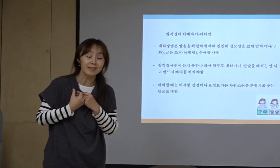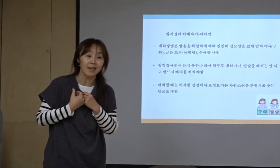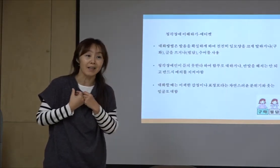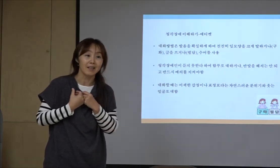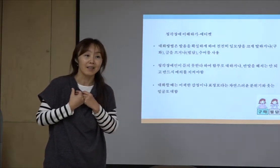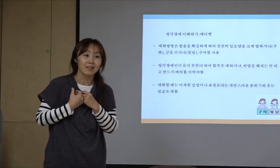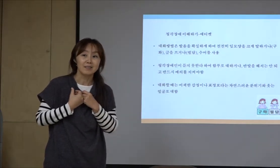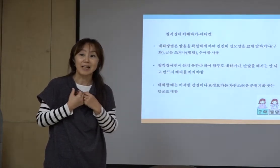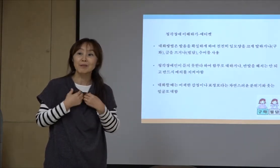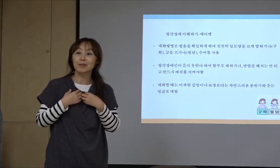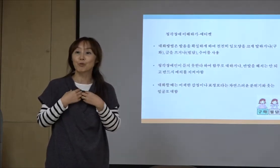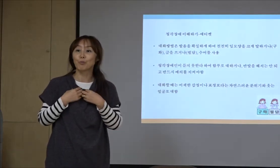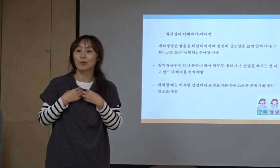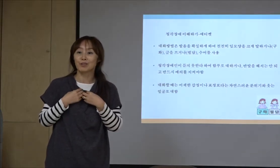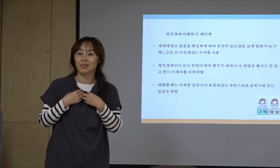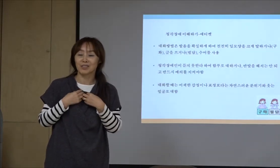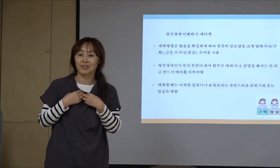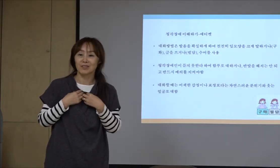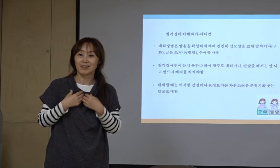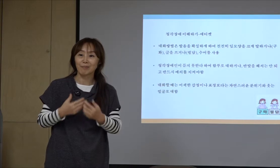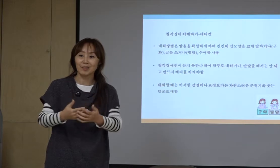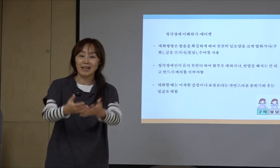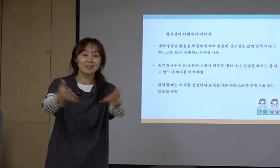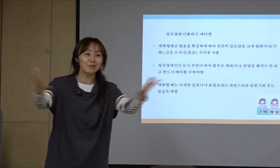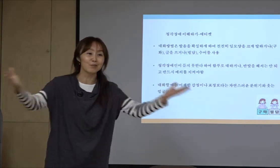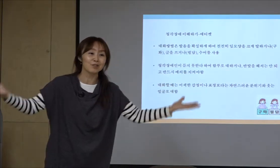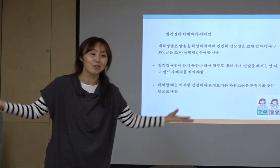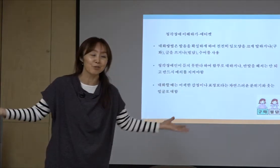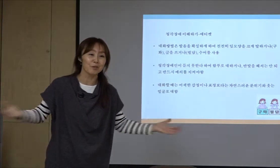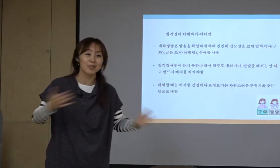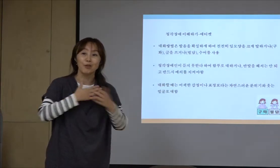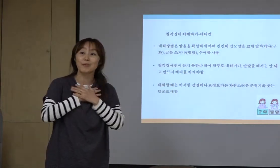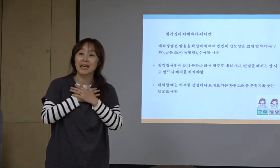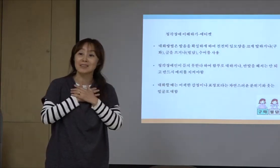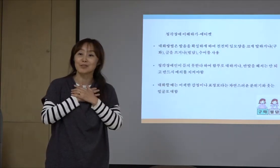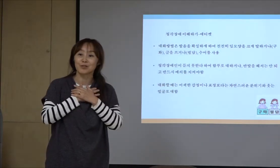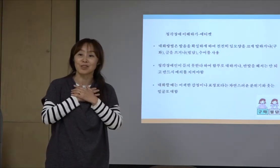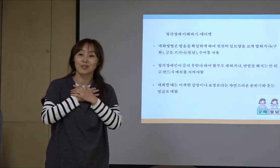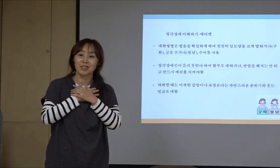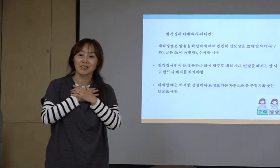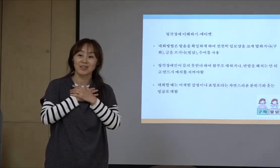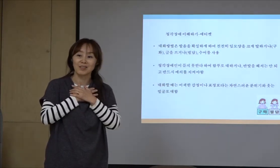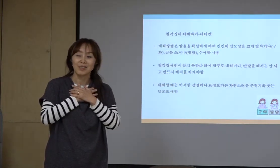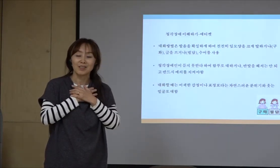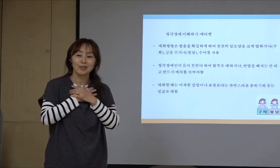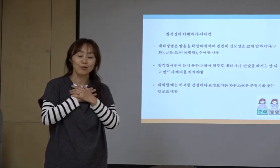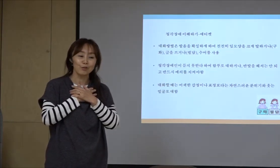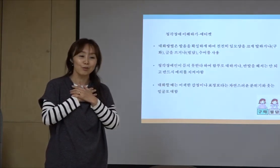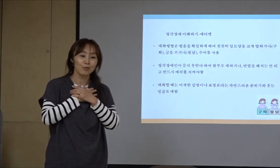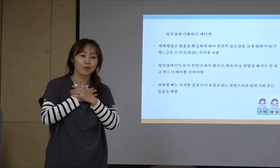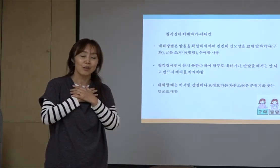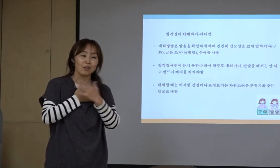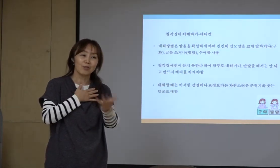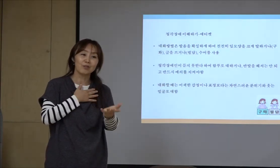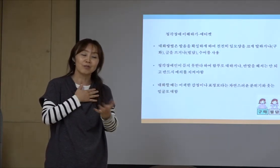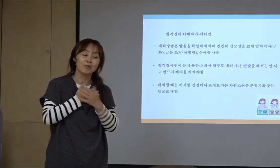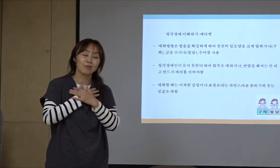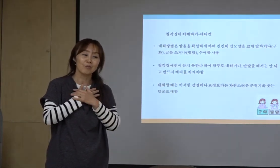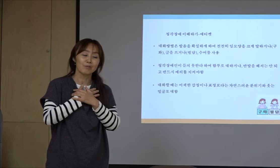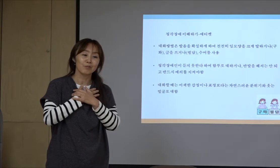때 자기만 돋보이는 거잖아요. 남들 다른 승무원은 할 수 없지만 나는 할 수 있는 거잖아요. 그리고 또 어떤